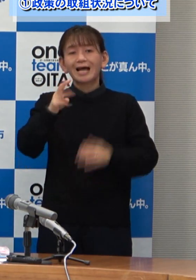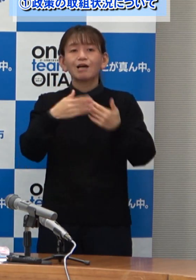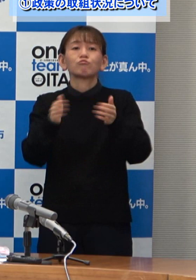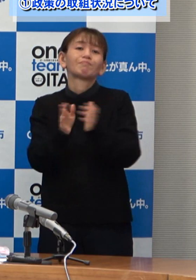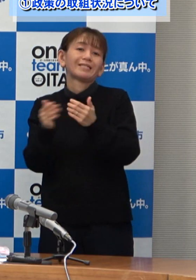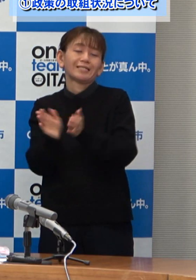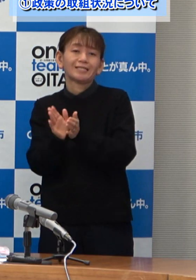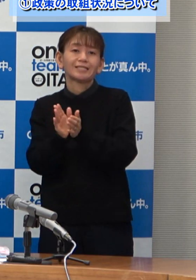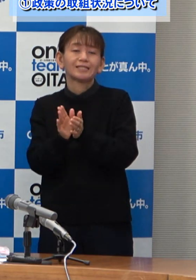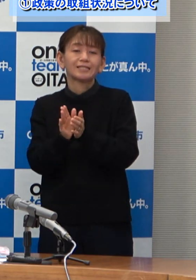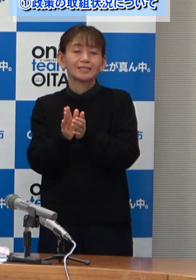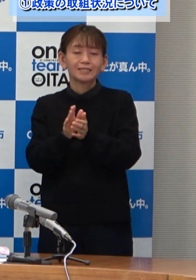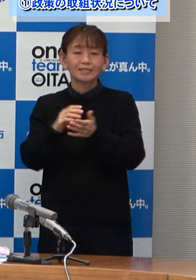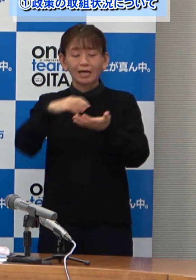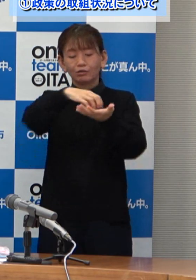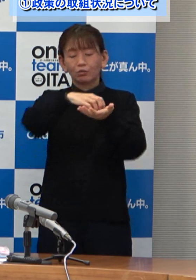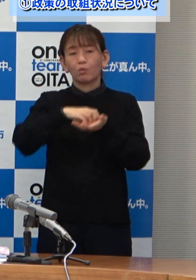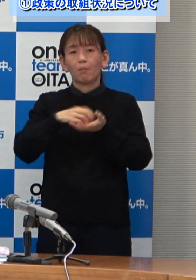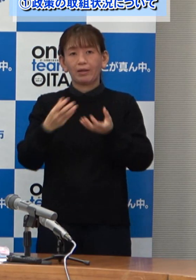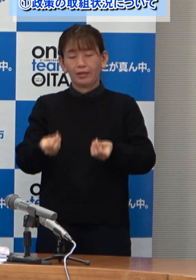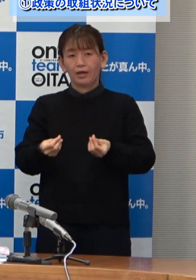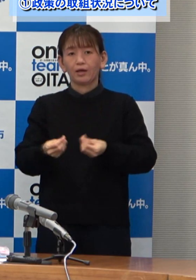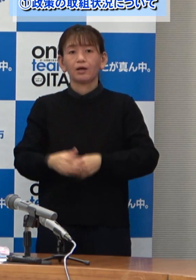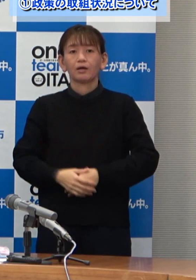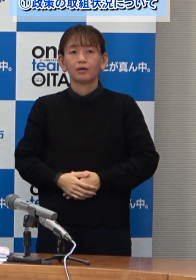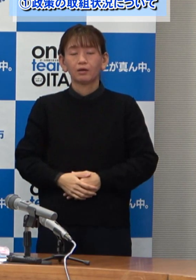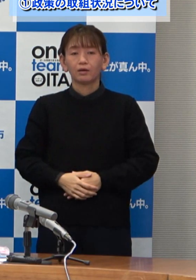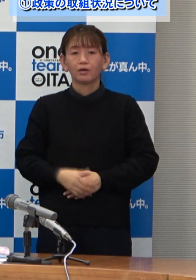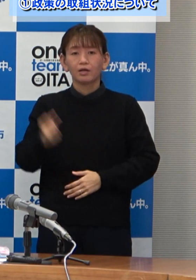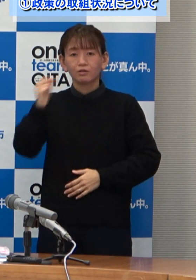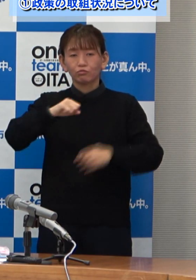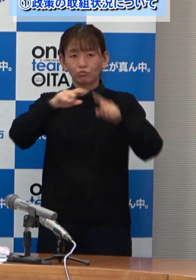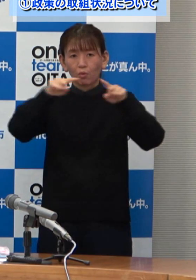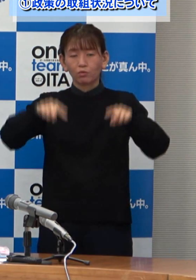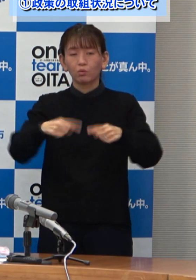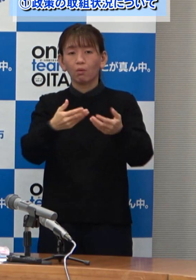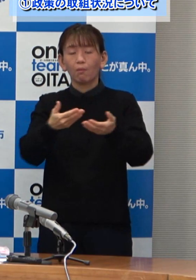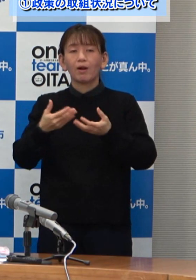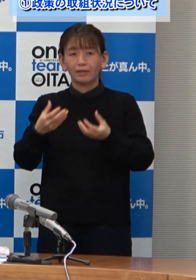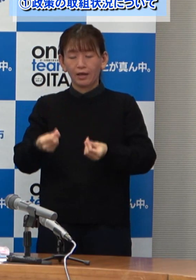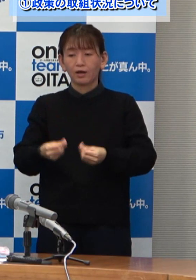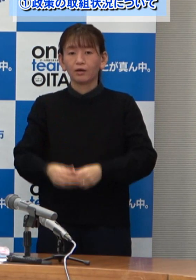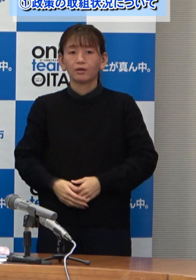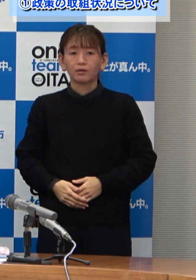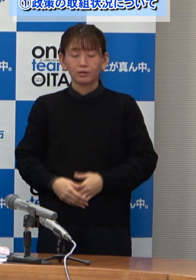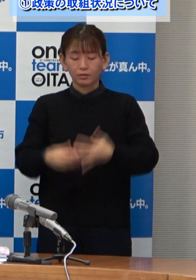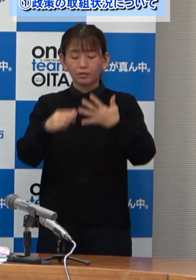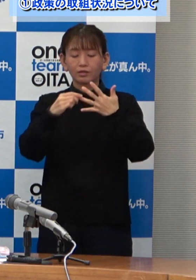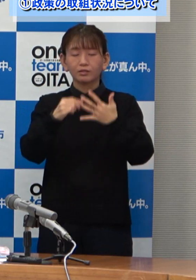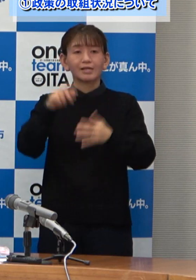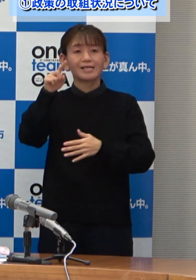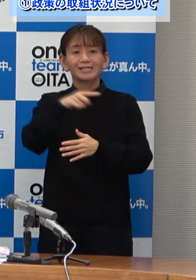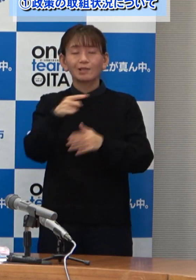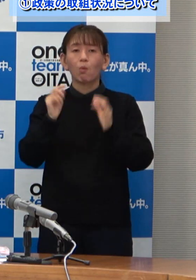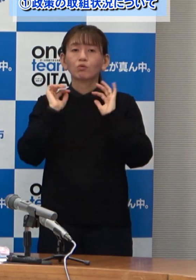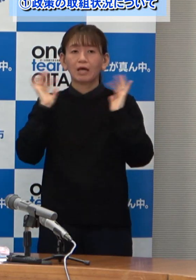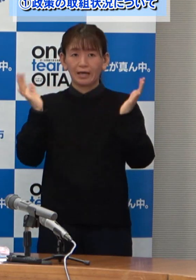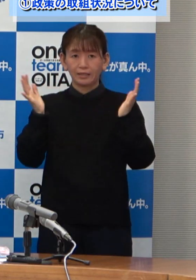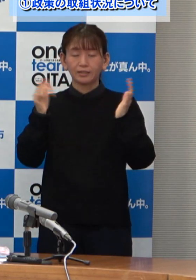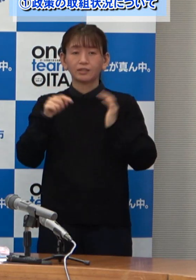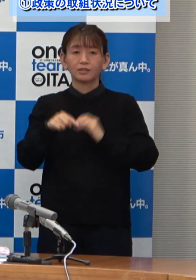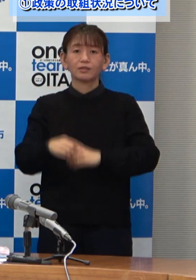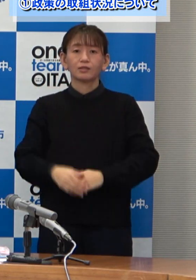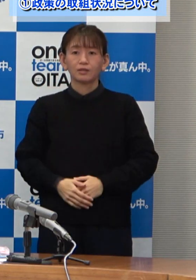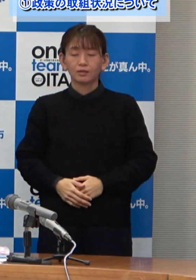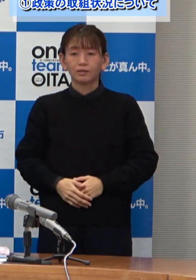ますえ人豊かにえそこに書いてあるのは工場クルーズでえメディアの